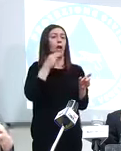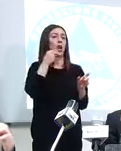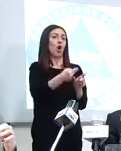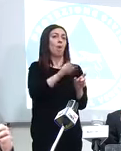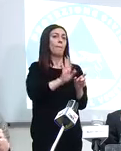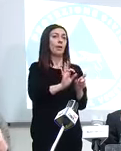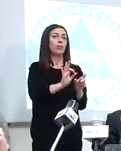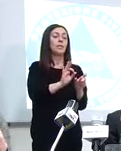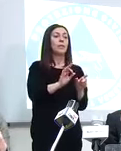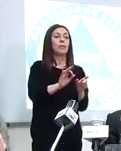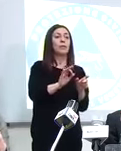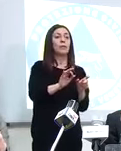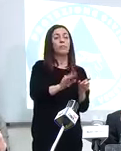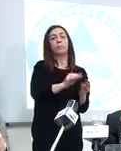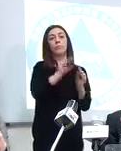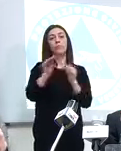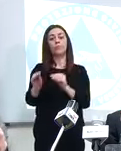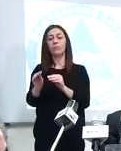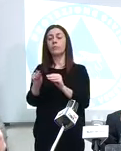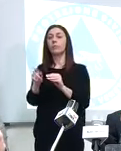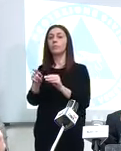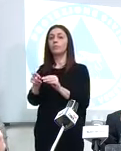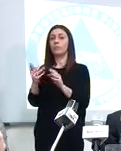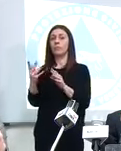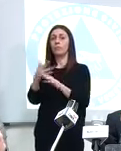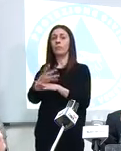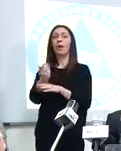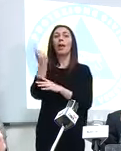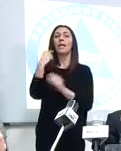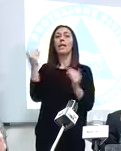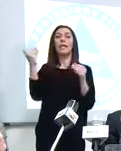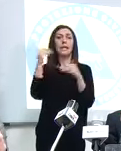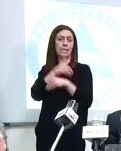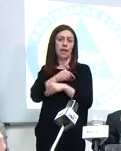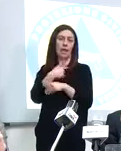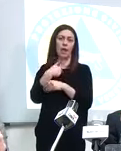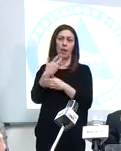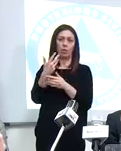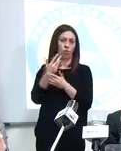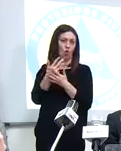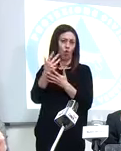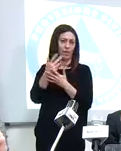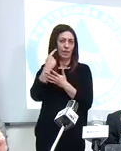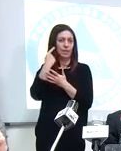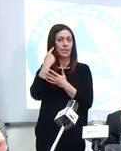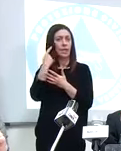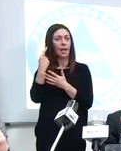Ah, allora, ecco perché se no non capisco. Ieri sera io ho sentito, insomma, come questa notizia, insomma, ieri anche